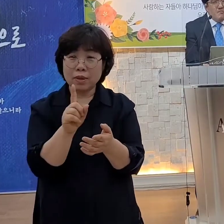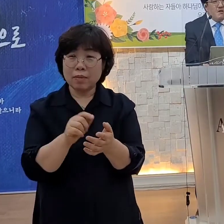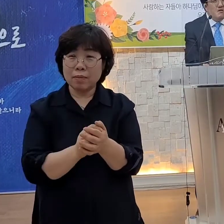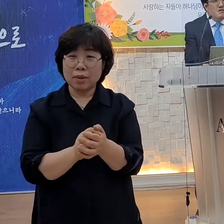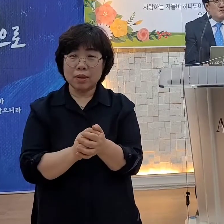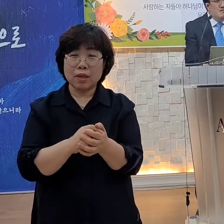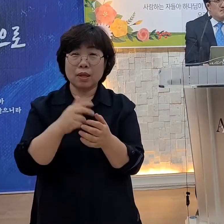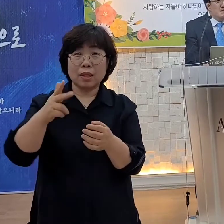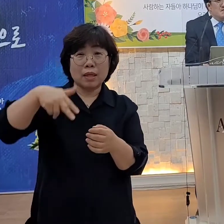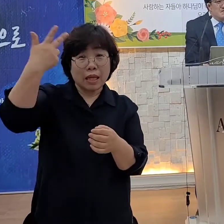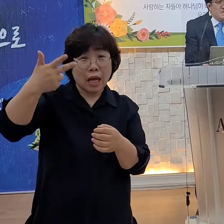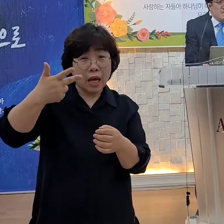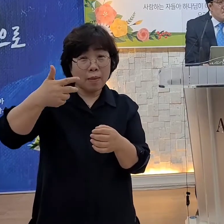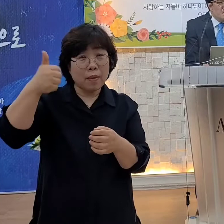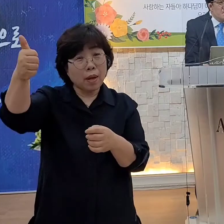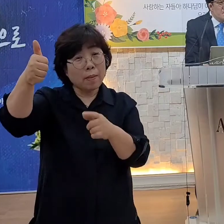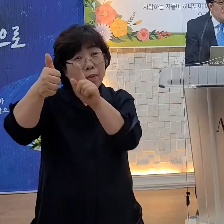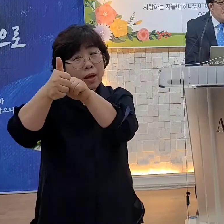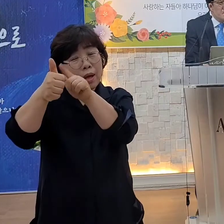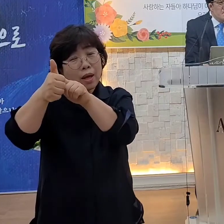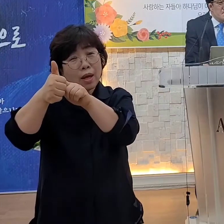화면 다음에 어떤 일을 했을까요?